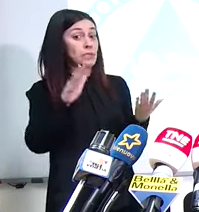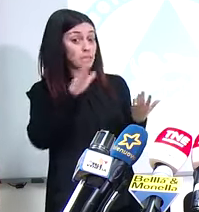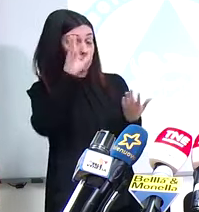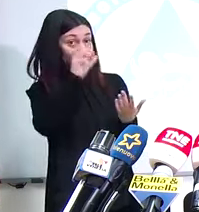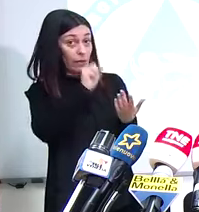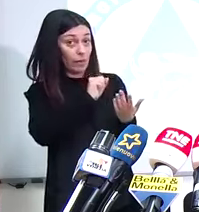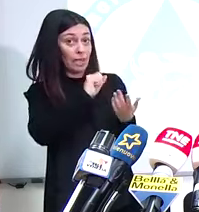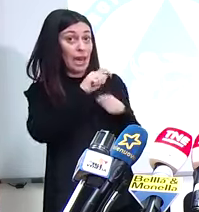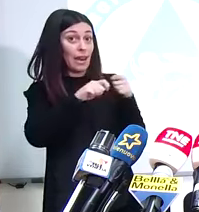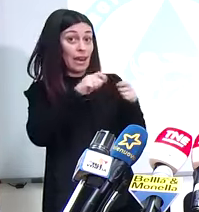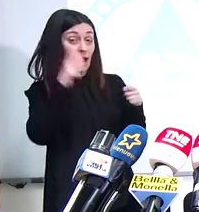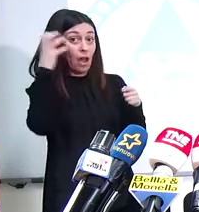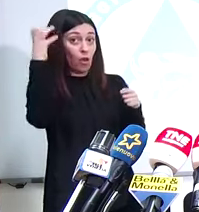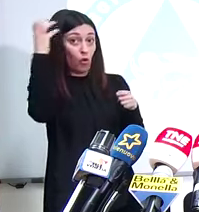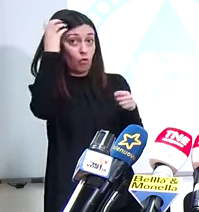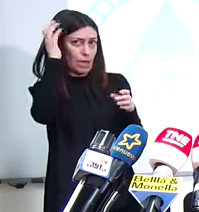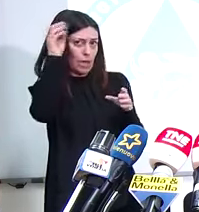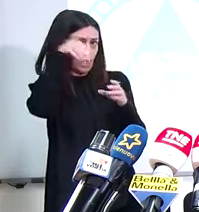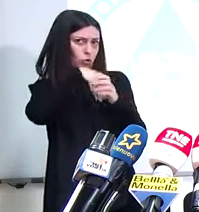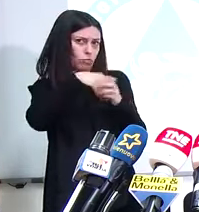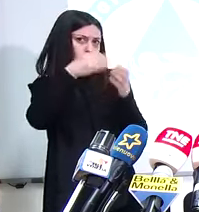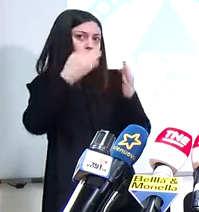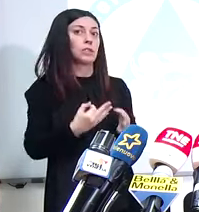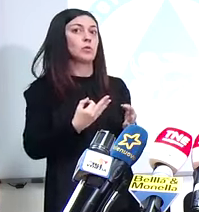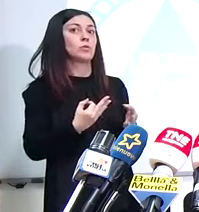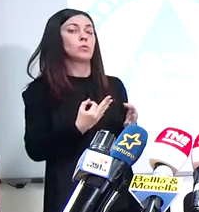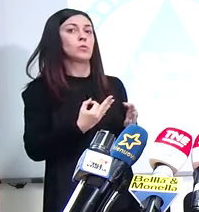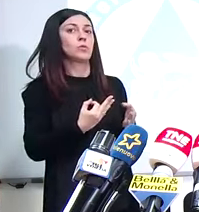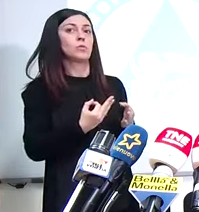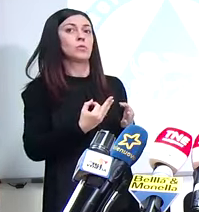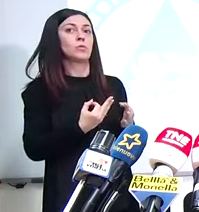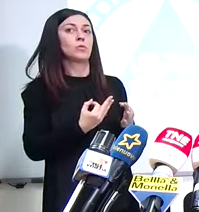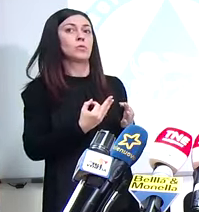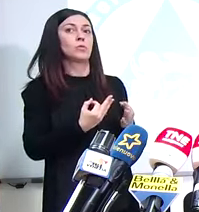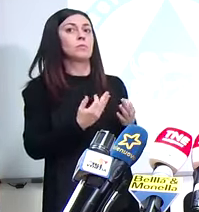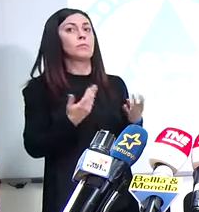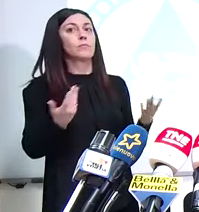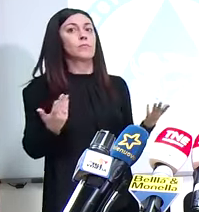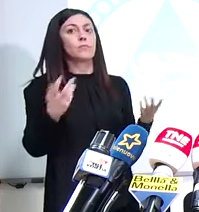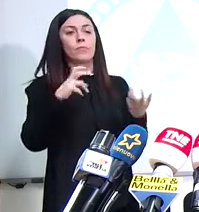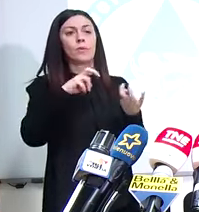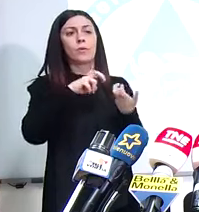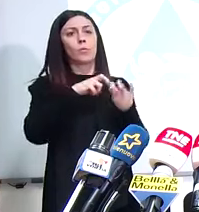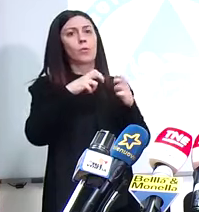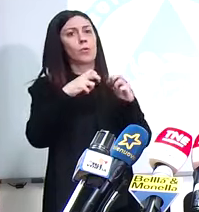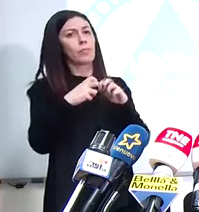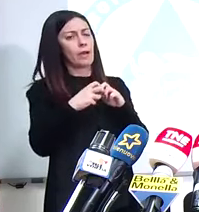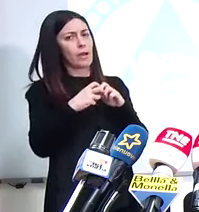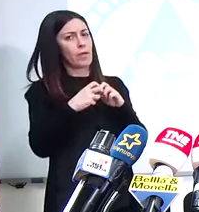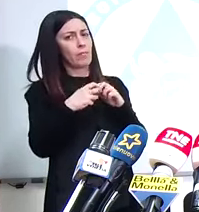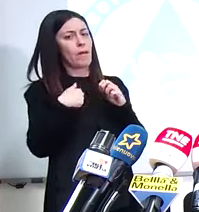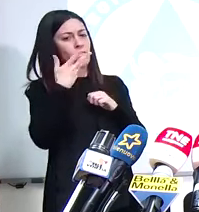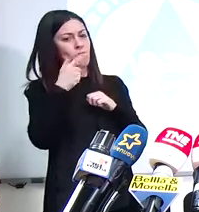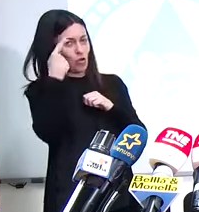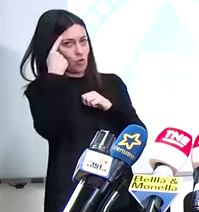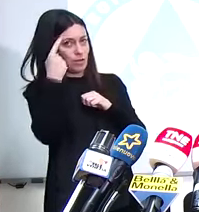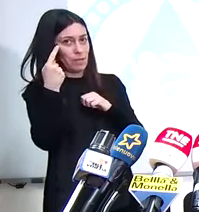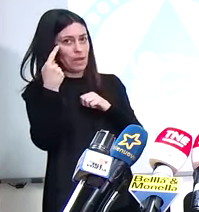del governo adesso qui il problema si tratta di capire se dal suo punto di vista è giusto che